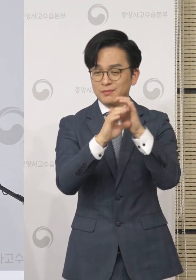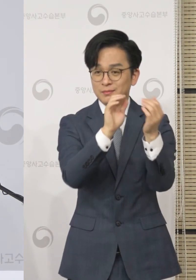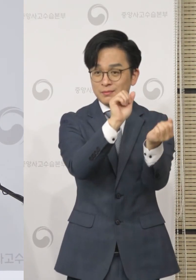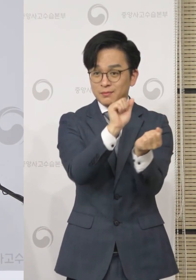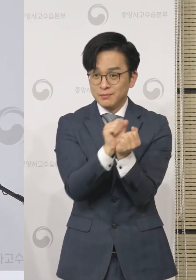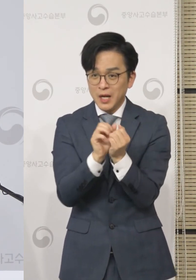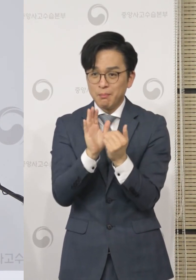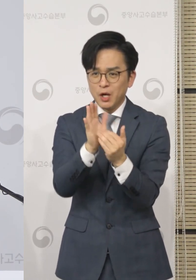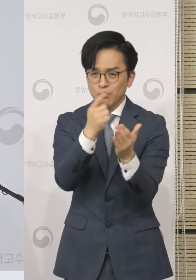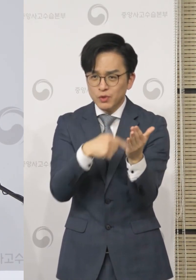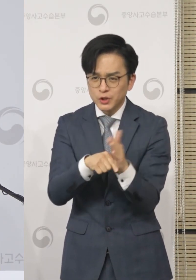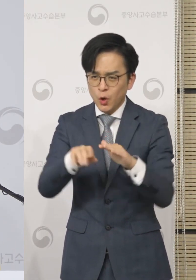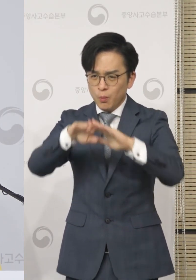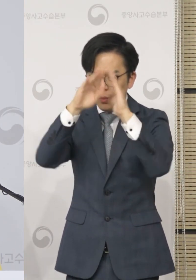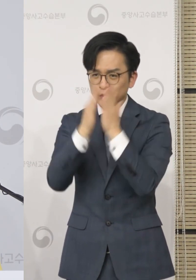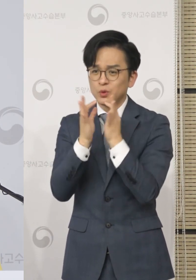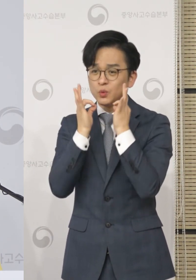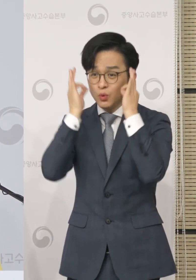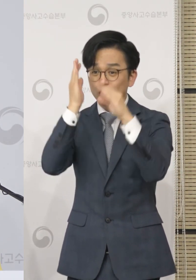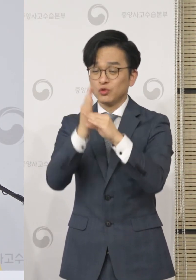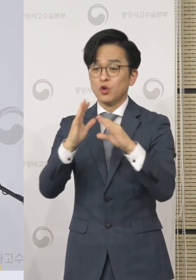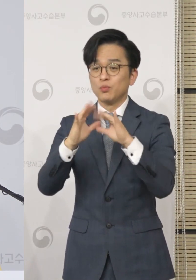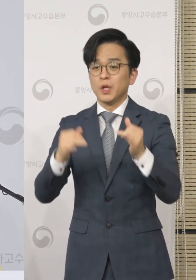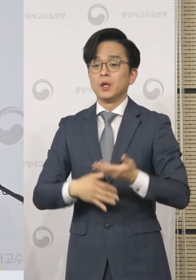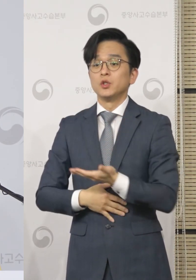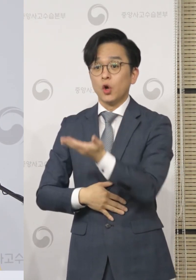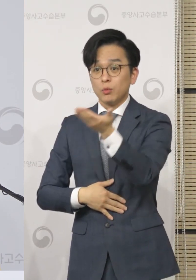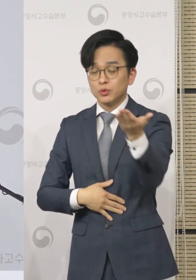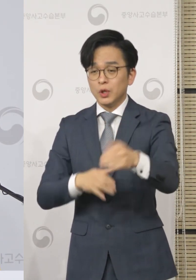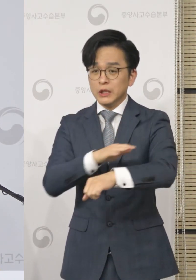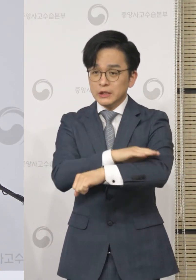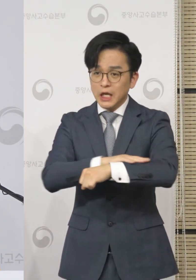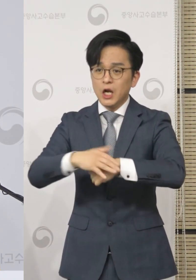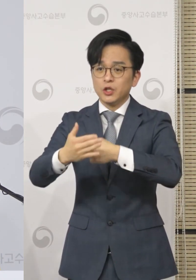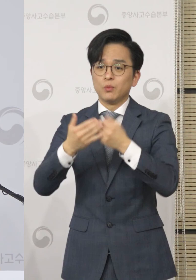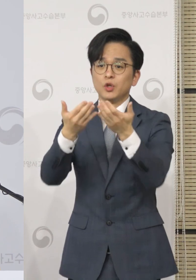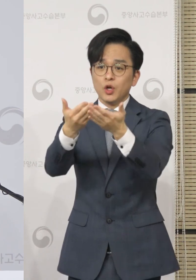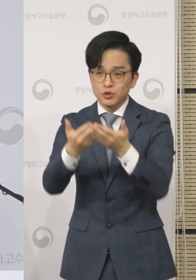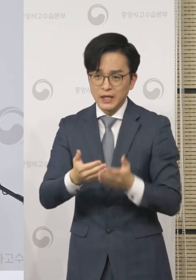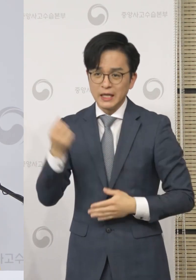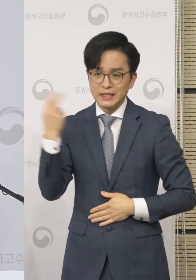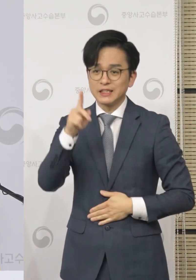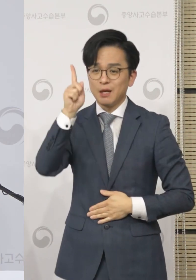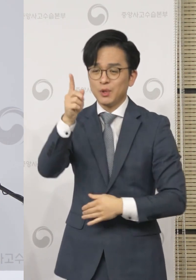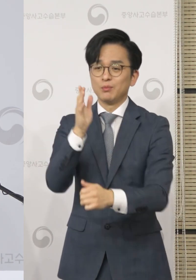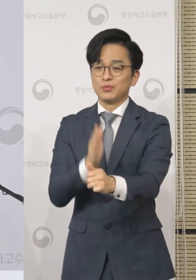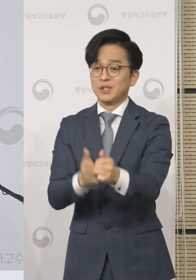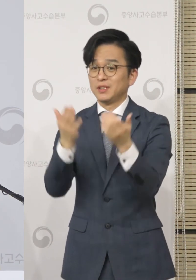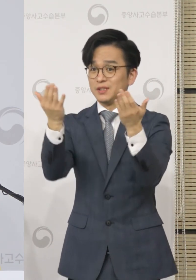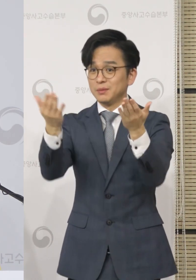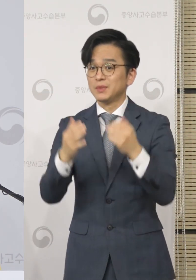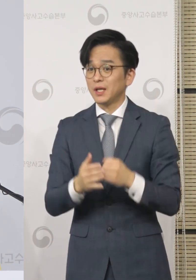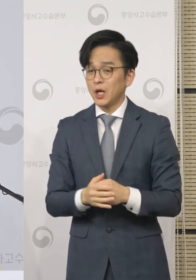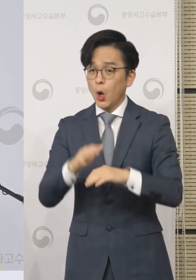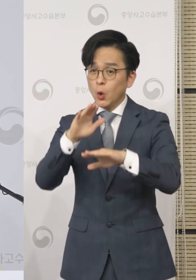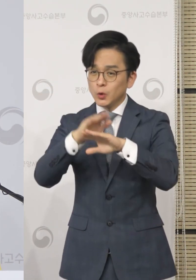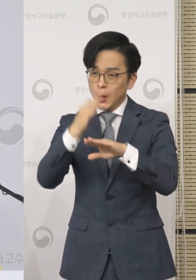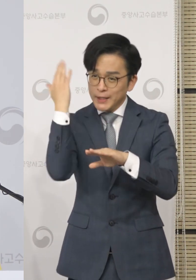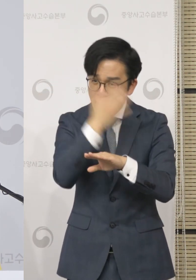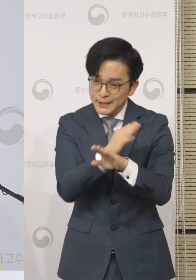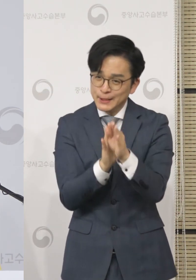모든 노력을 기울이고 있으며 국민 여러분들도 적극적으로 협조해 주실 것을 다시 한번 당부드립니다.